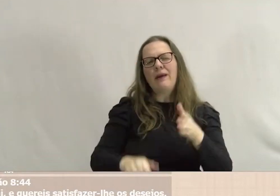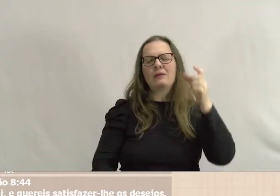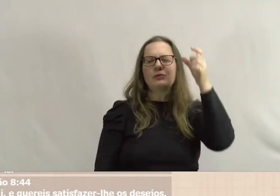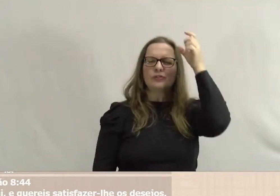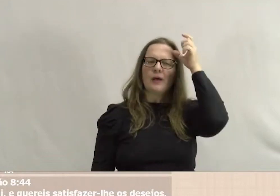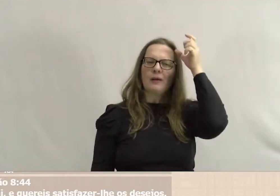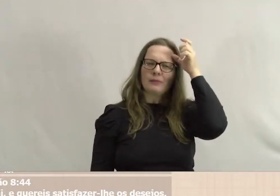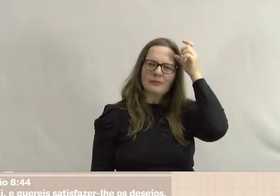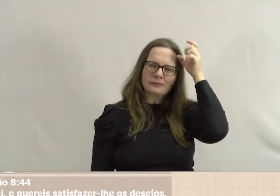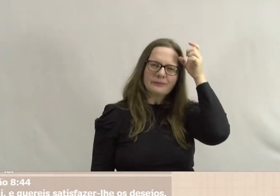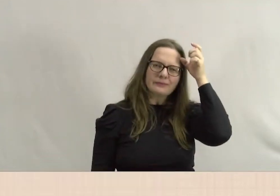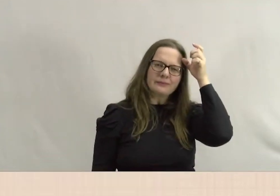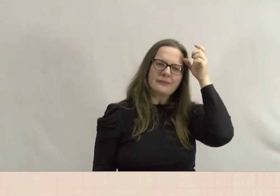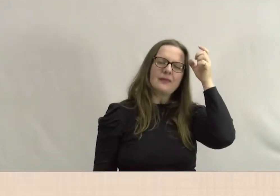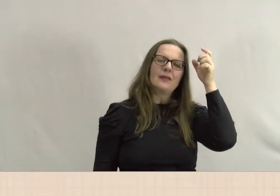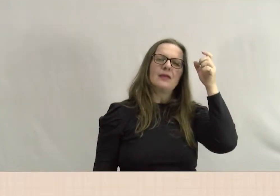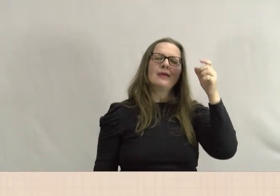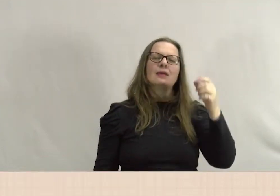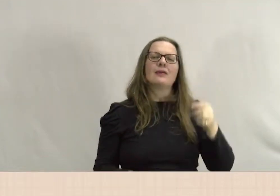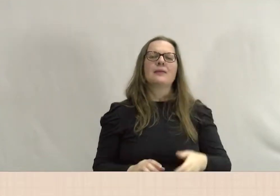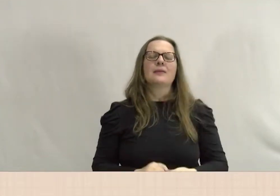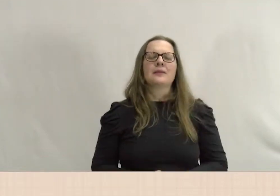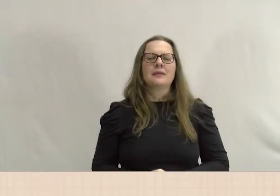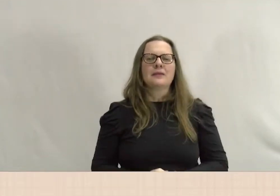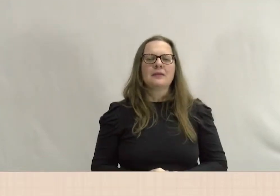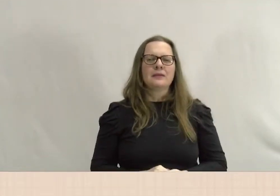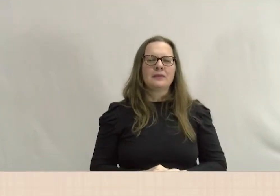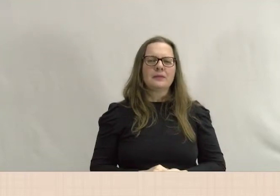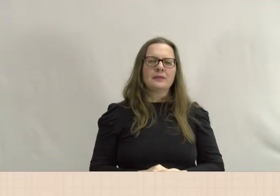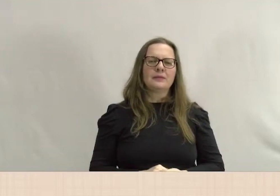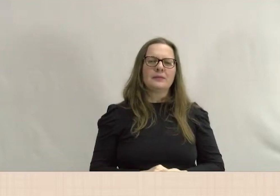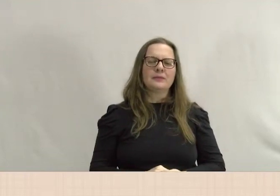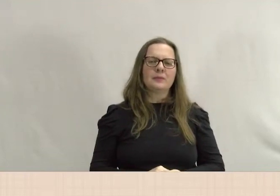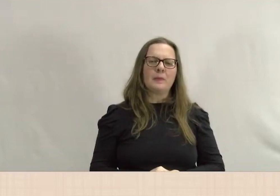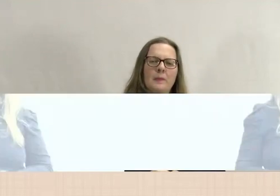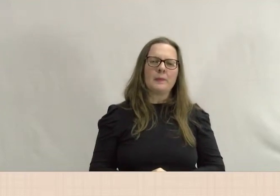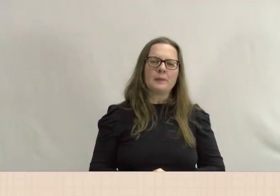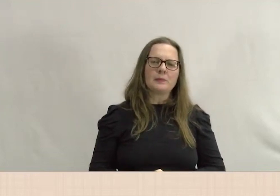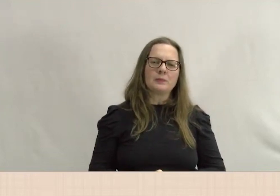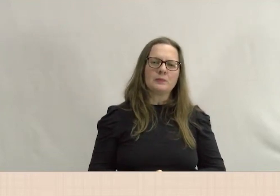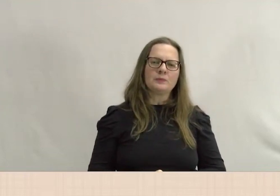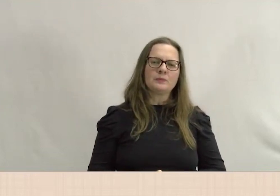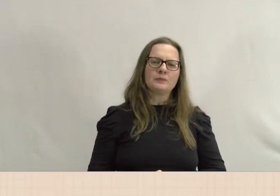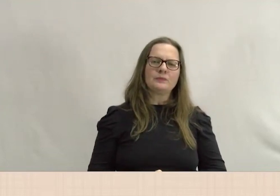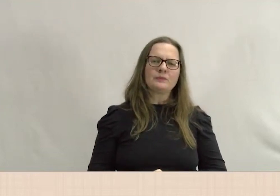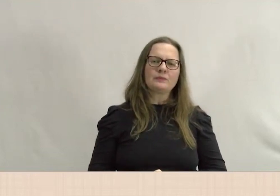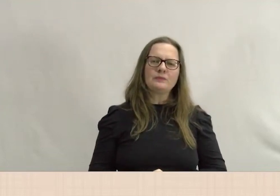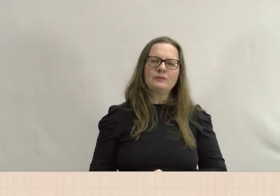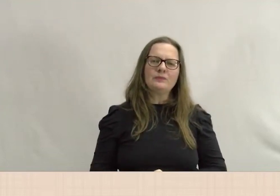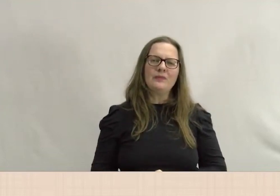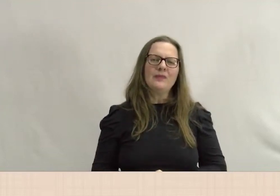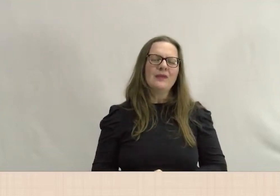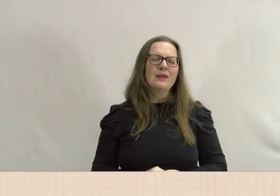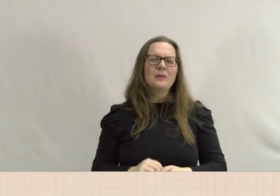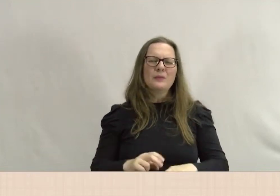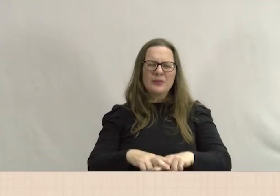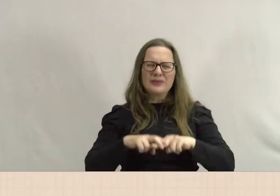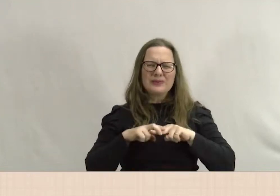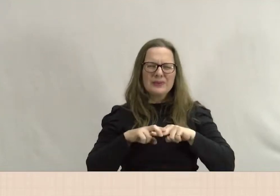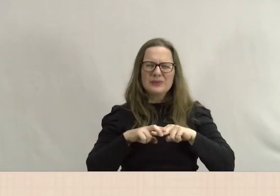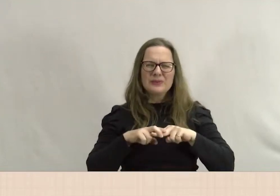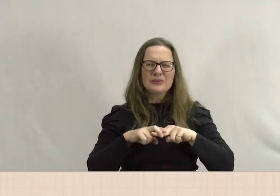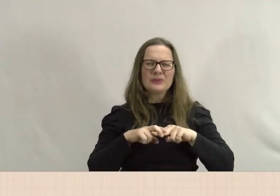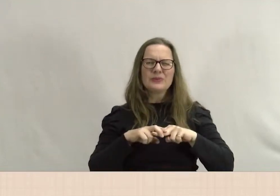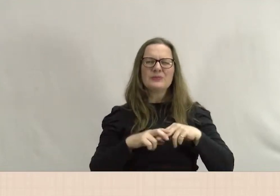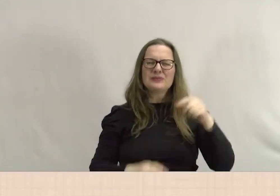de Deus, que é a própria verdade, o que ele pode se tornar? Ele só tem um destino, é virar mentira, virar